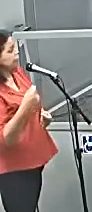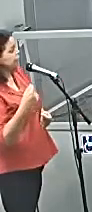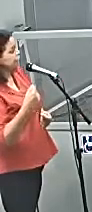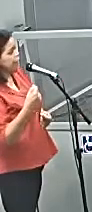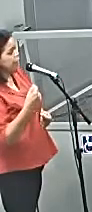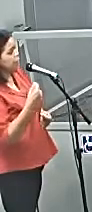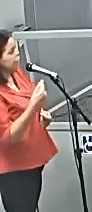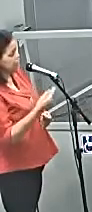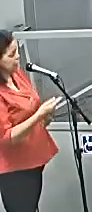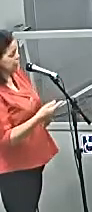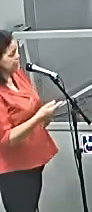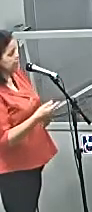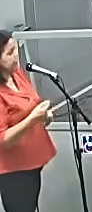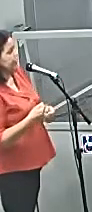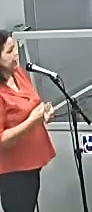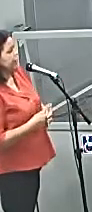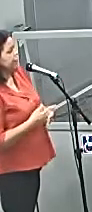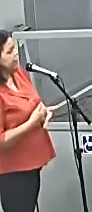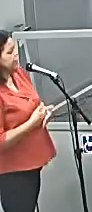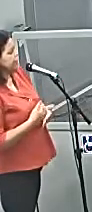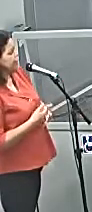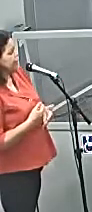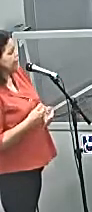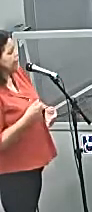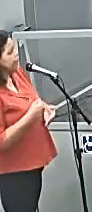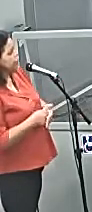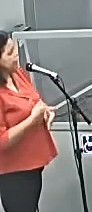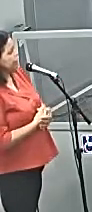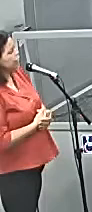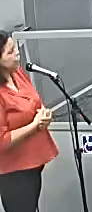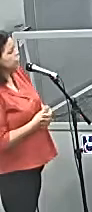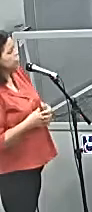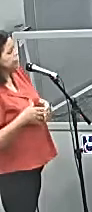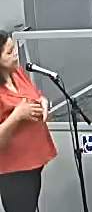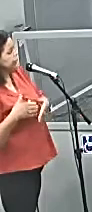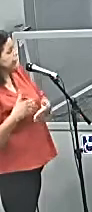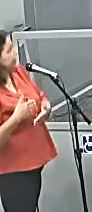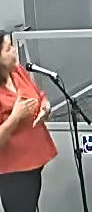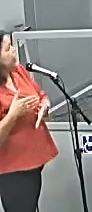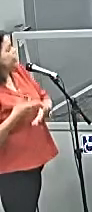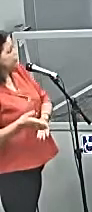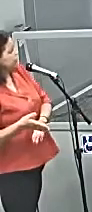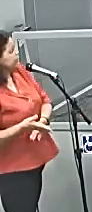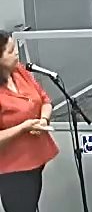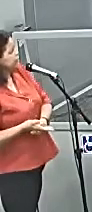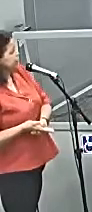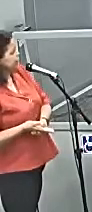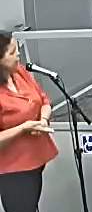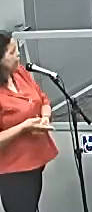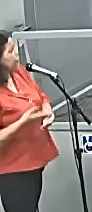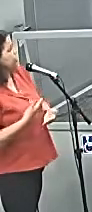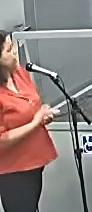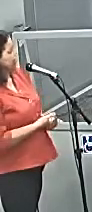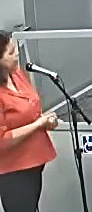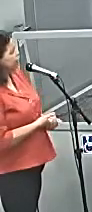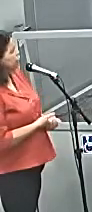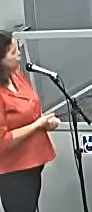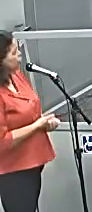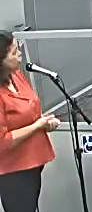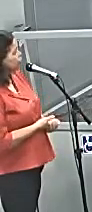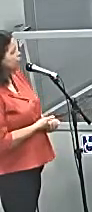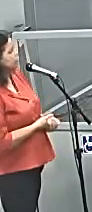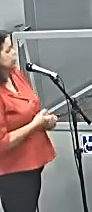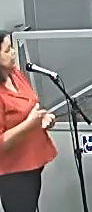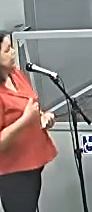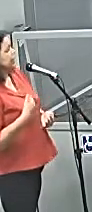é não tem a feneis ela trabalha muito nessa luta de poder conceder acessibilidade a pessoas